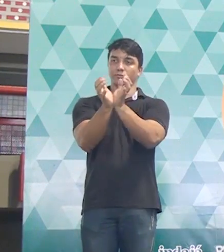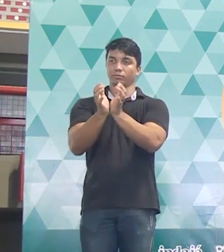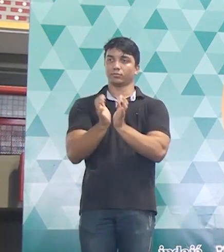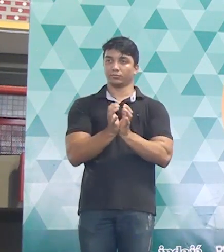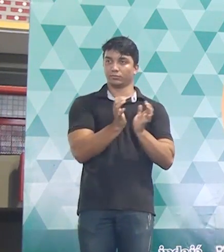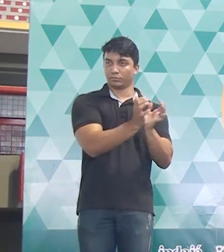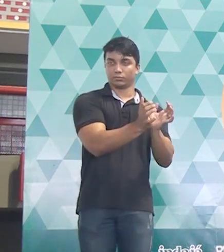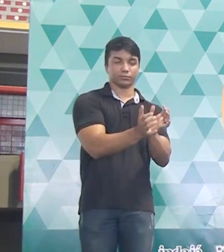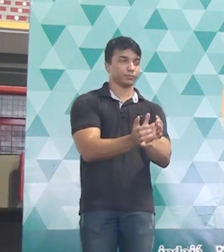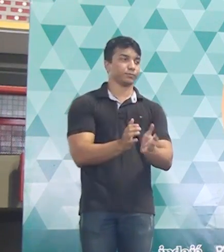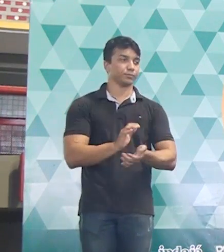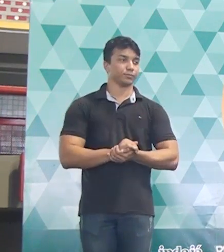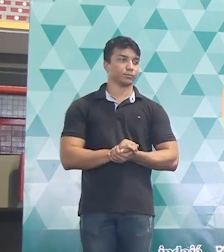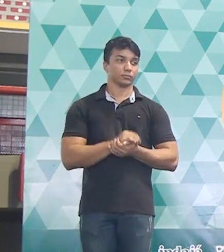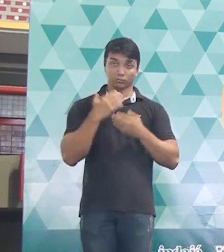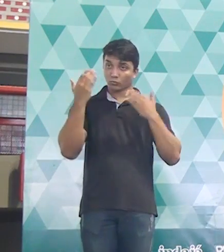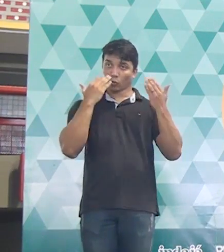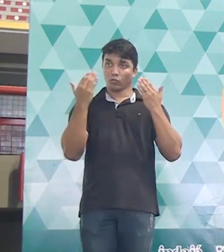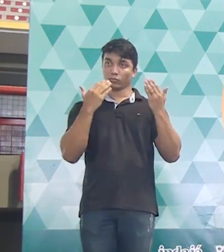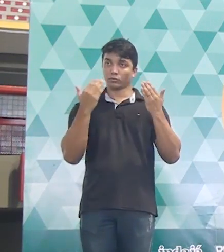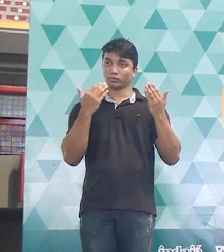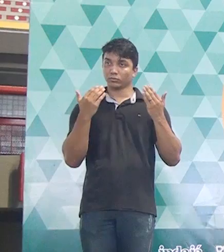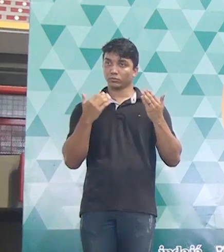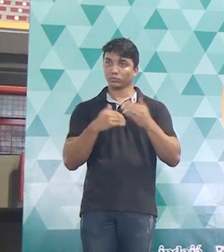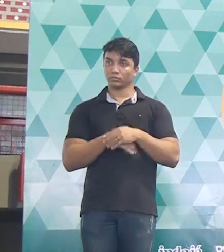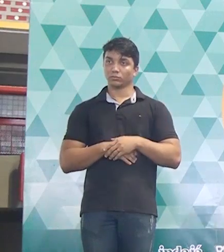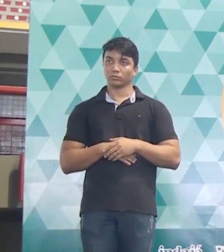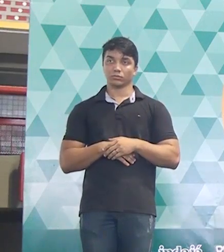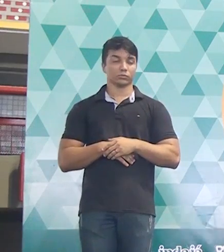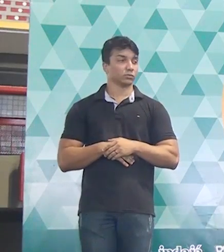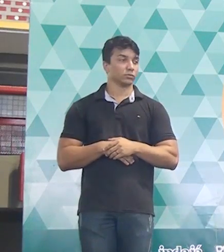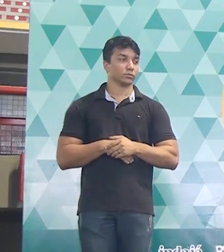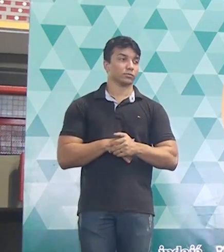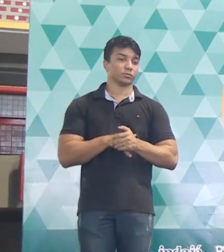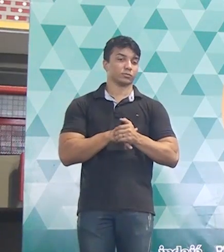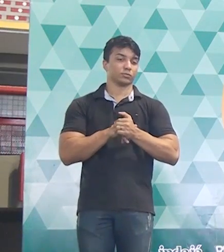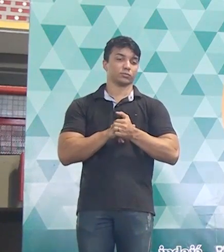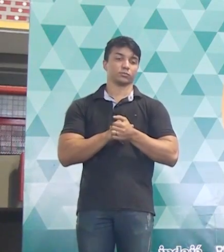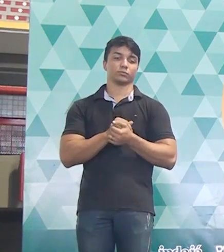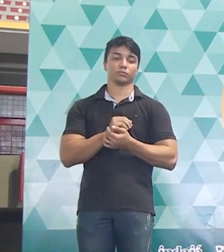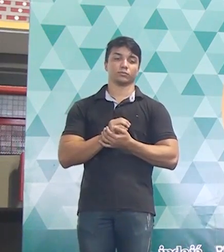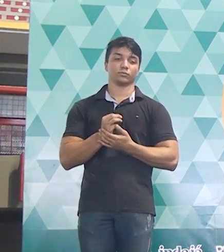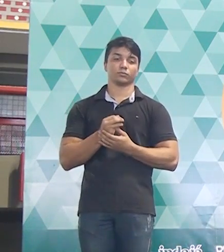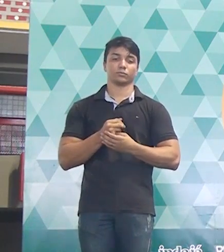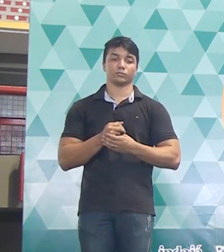conta. Alguma dúvida nessa questão, pessoal? Vamos fazer outra.